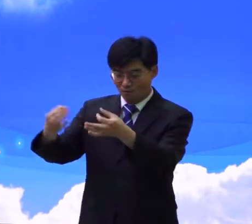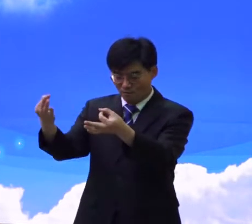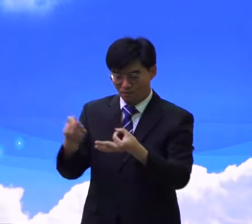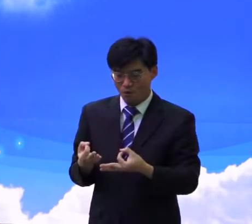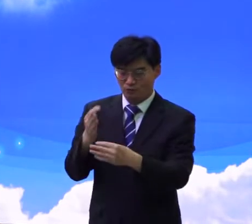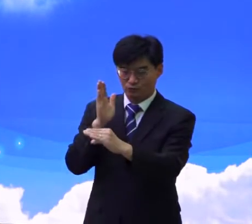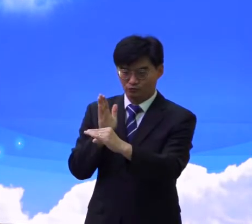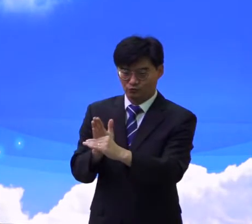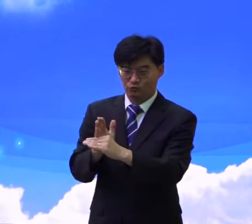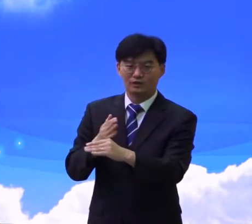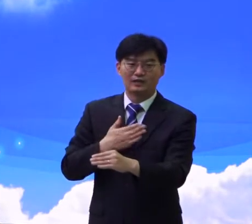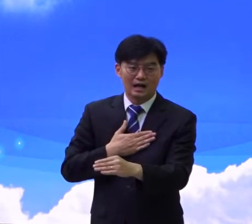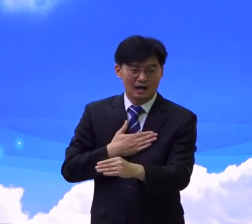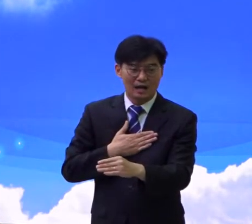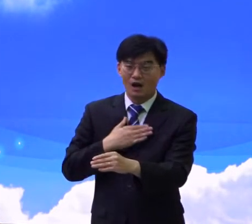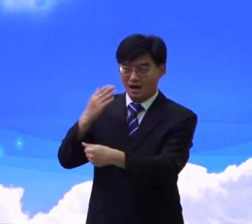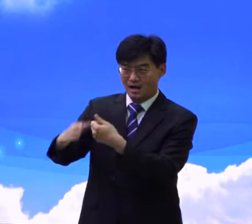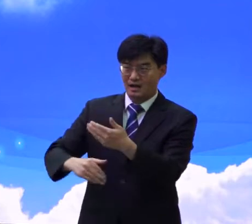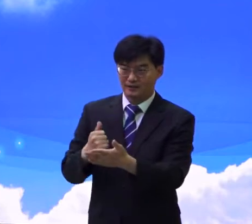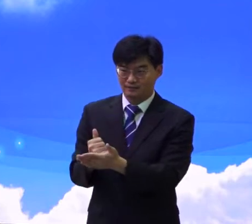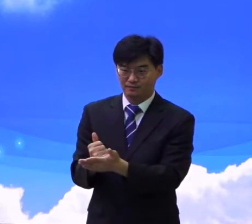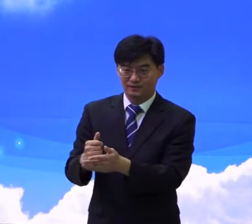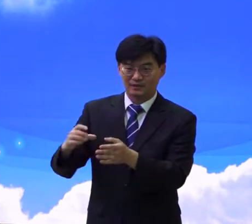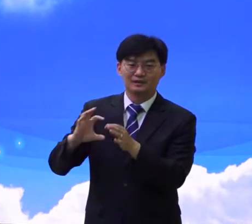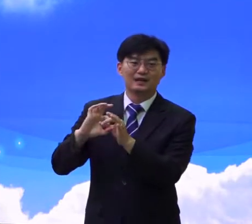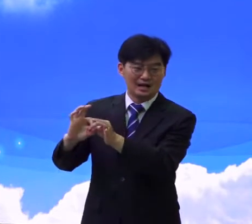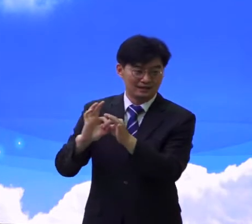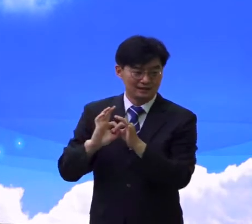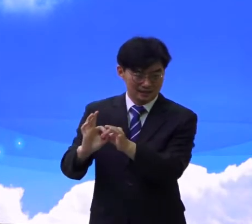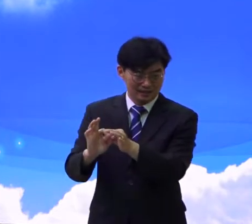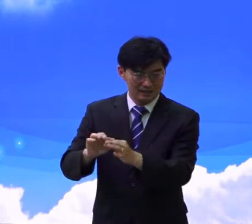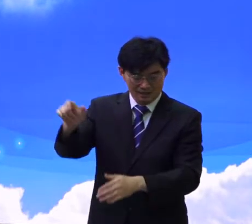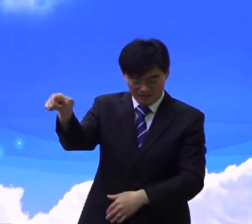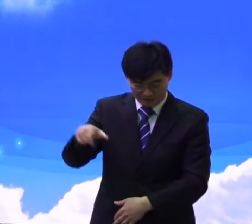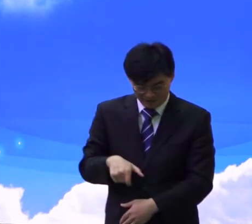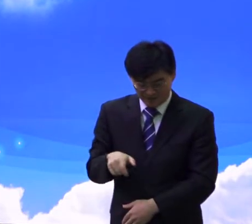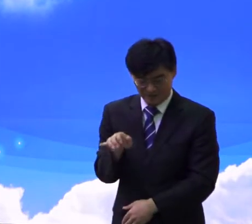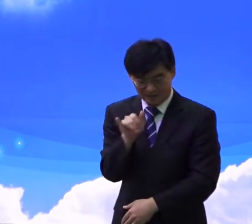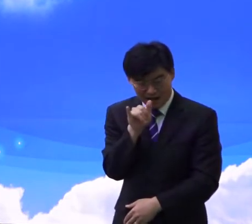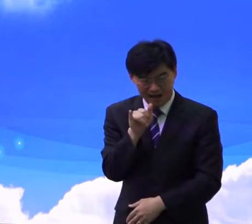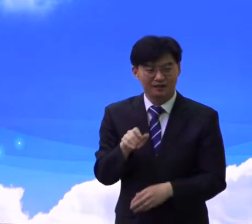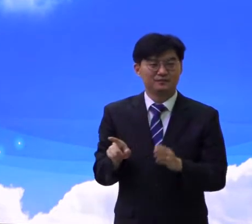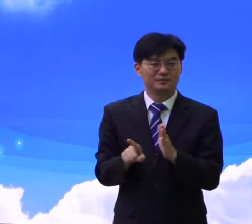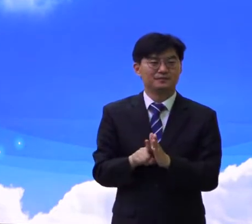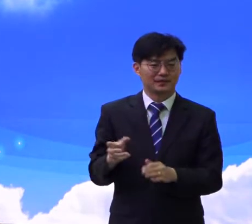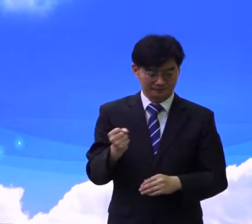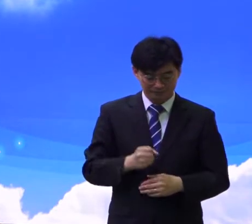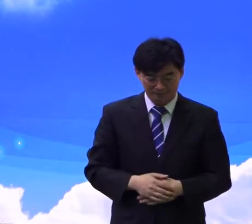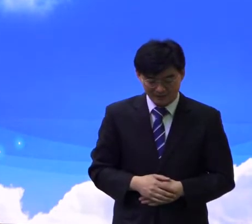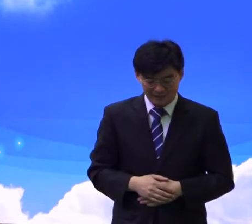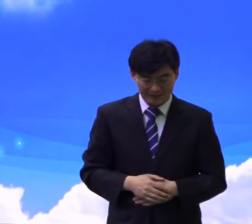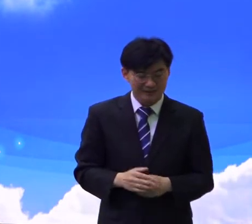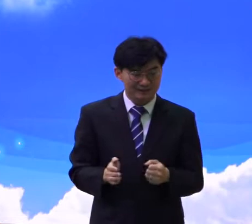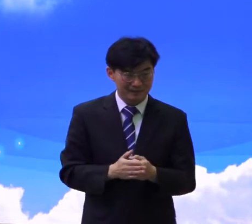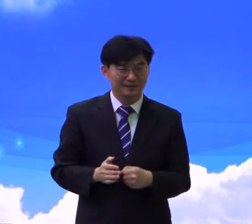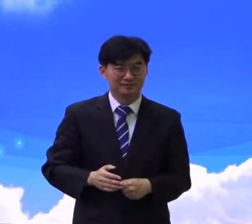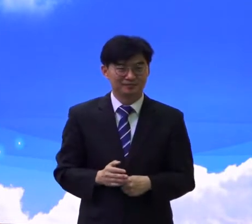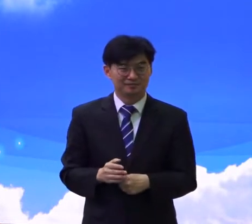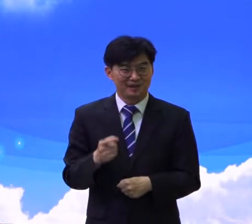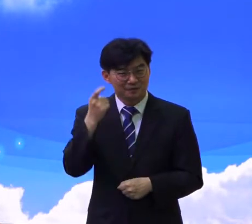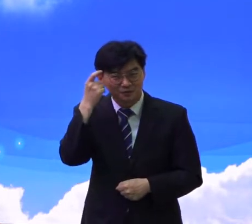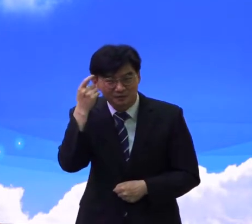대해서 또 강한 불만을 가지고 있었던 것이 예레미야였습니다. 그래서 하나님께 따져 물었습니다.